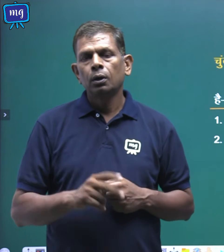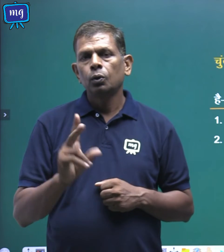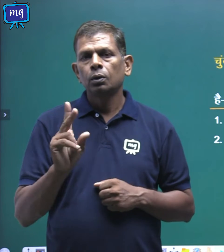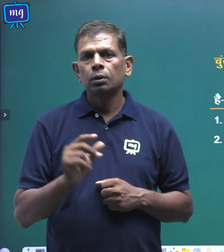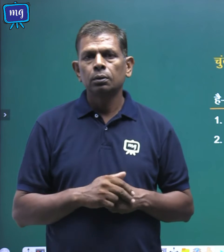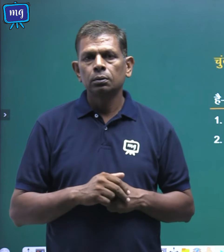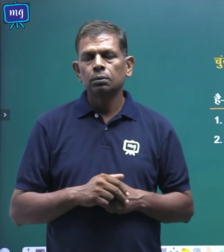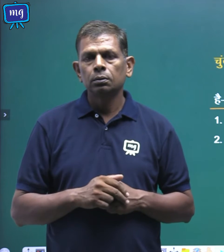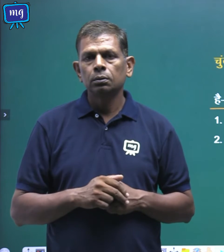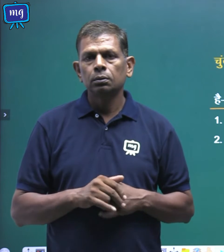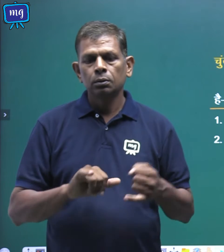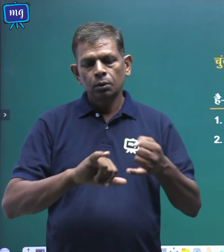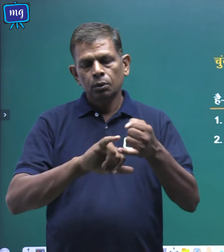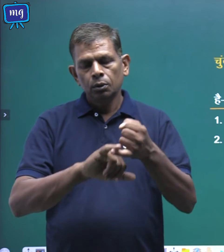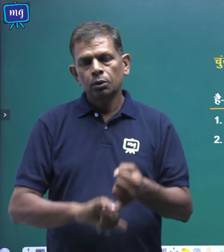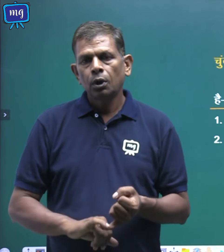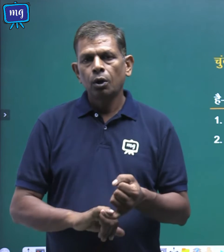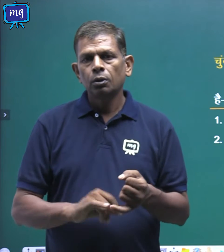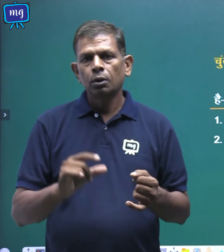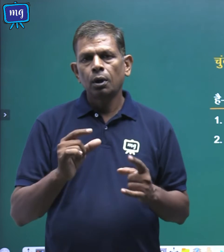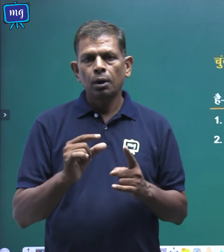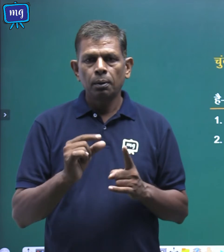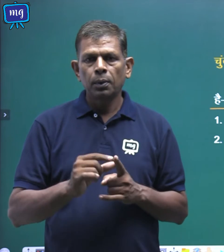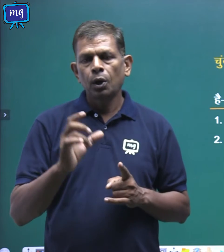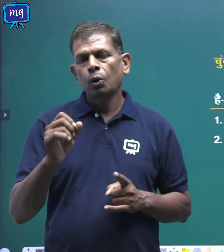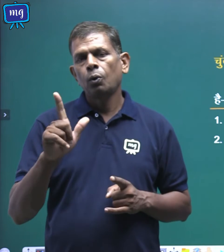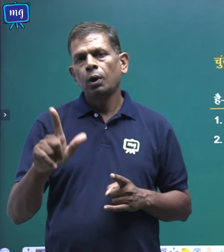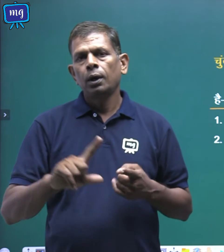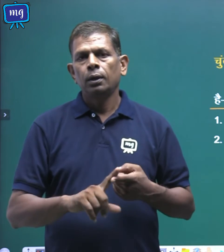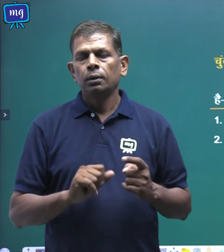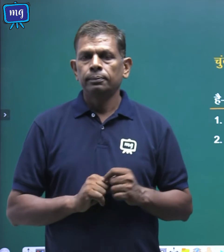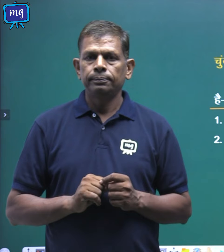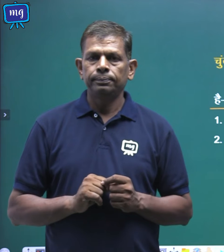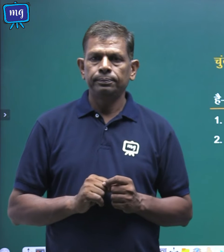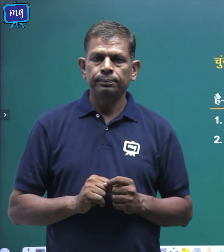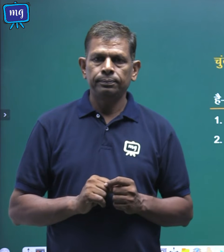दूसरा दक्षिण ध्रुव यानी साउथ पोल।